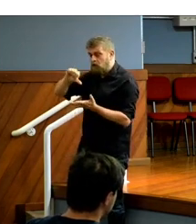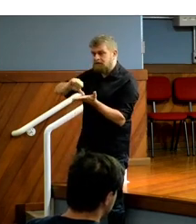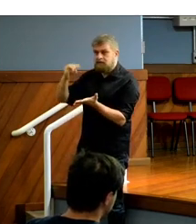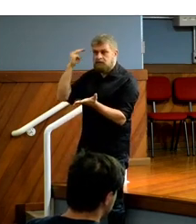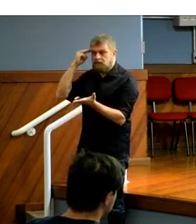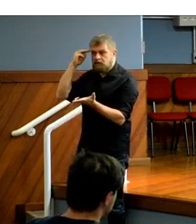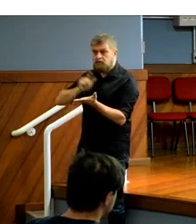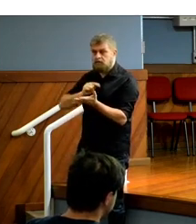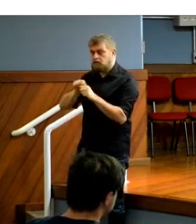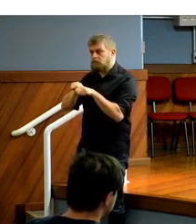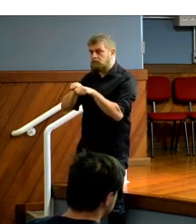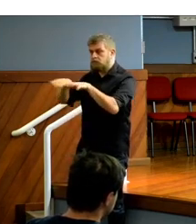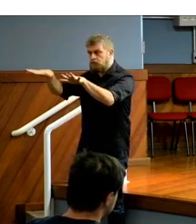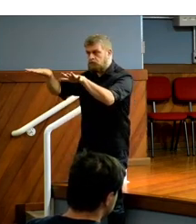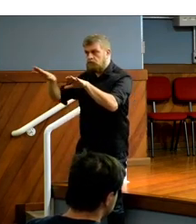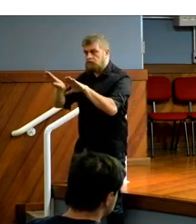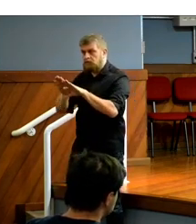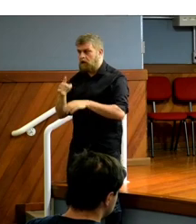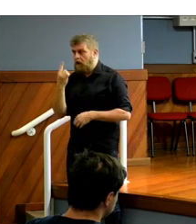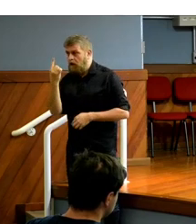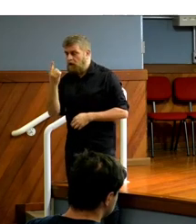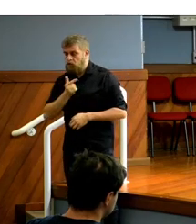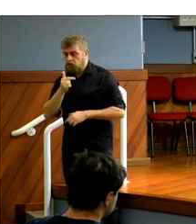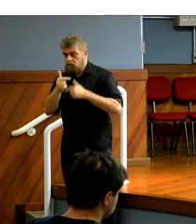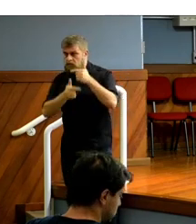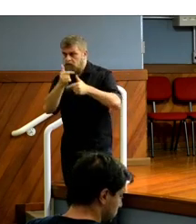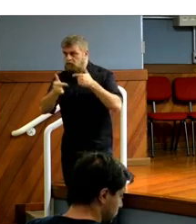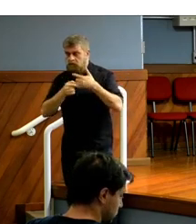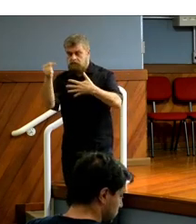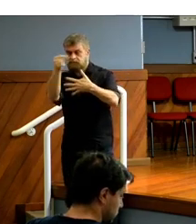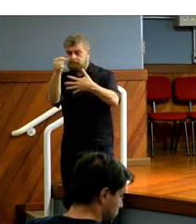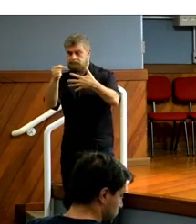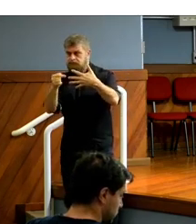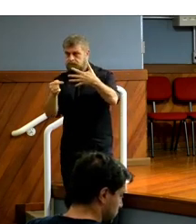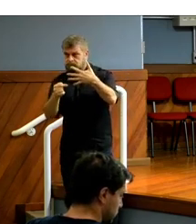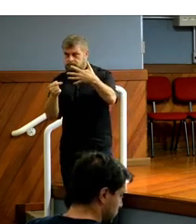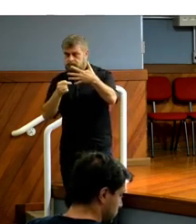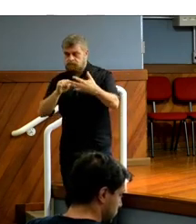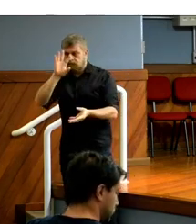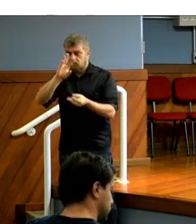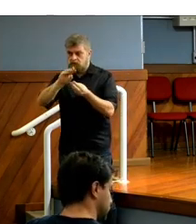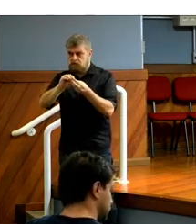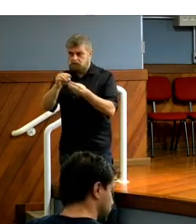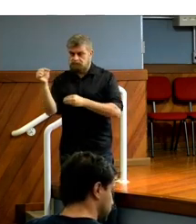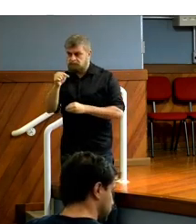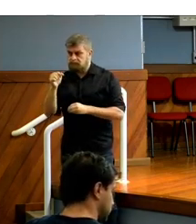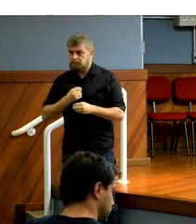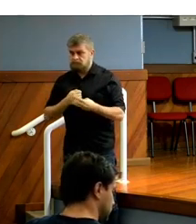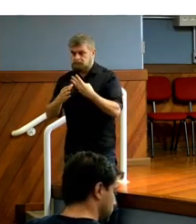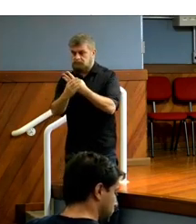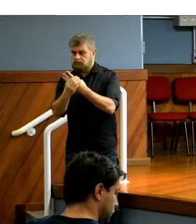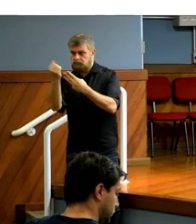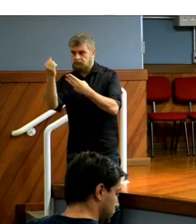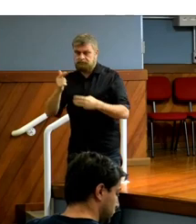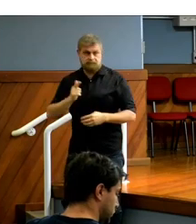não é apenas difusão. Difusão é um serviço dentro de muitos que estão aqui integrados nesse tripé, que